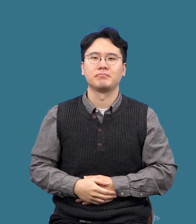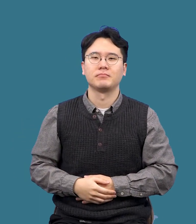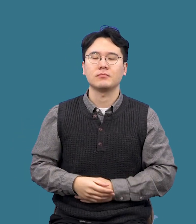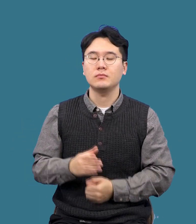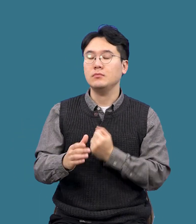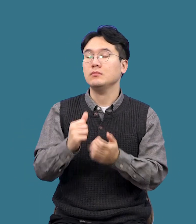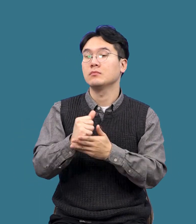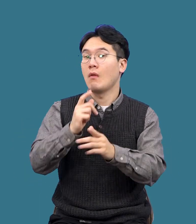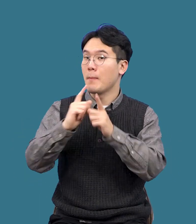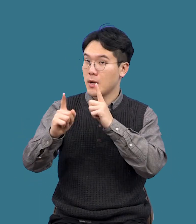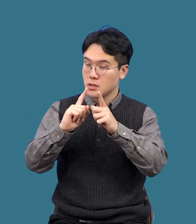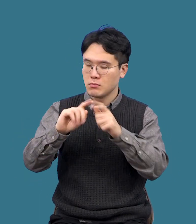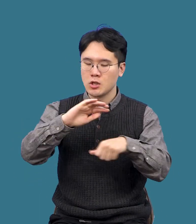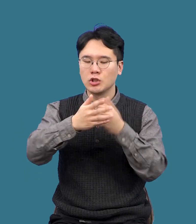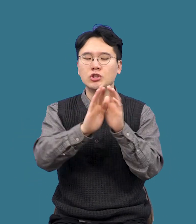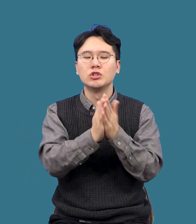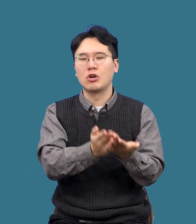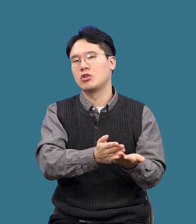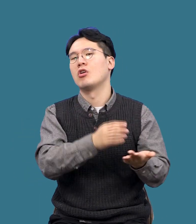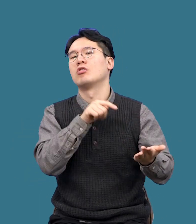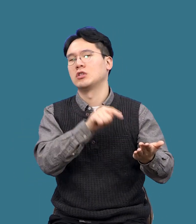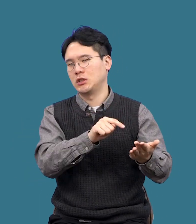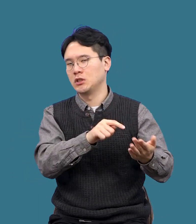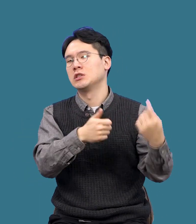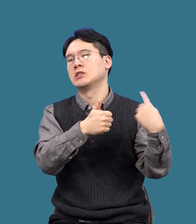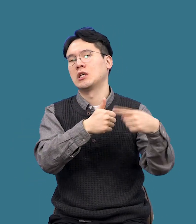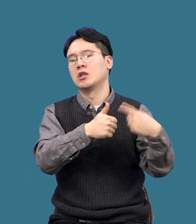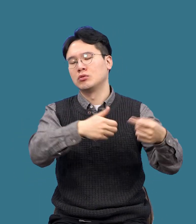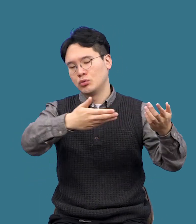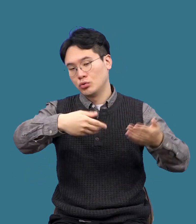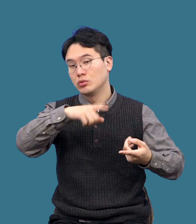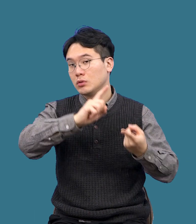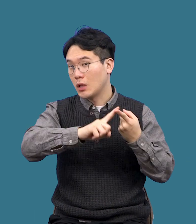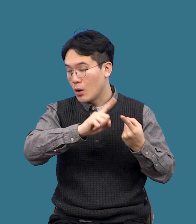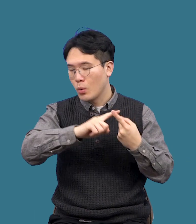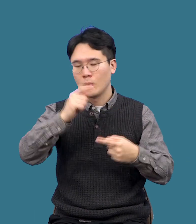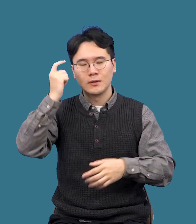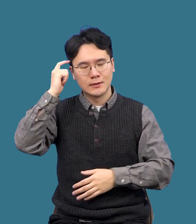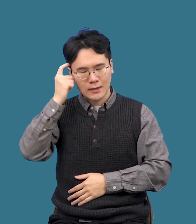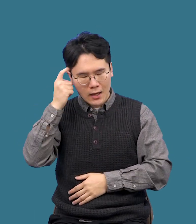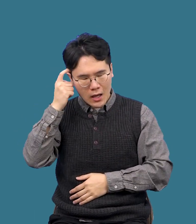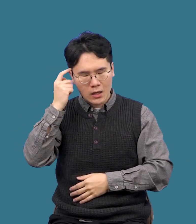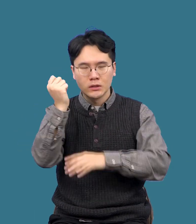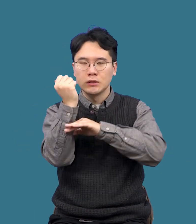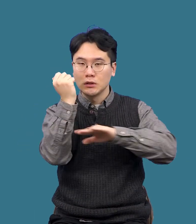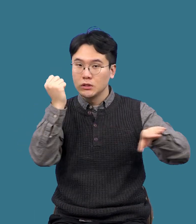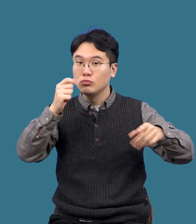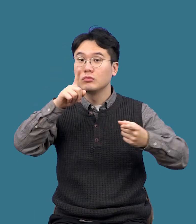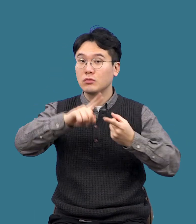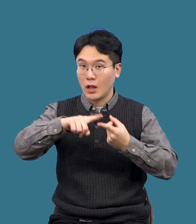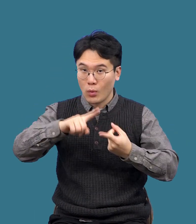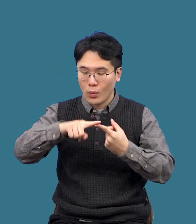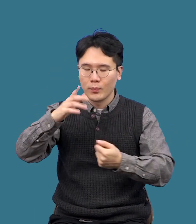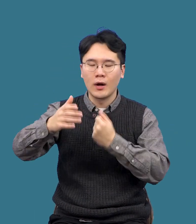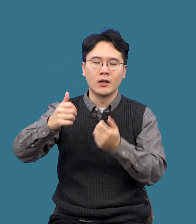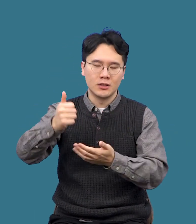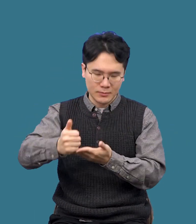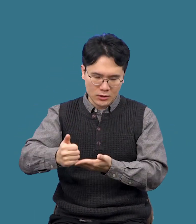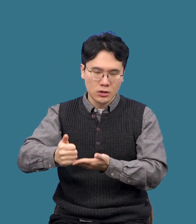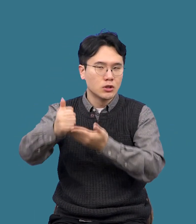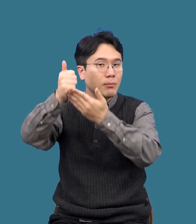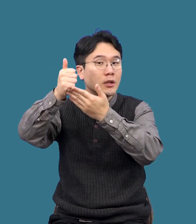말씀인 성경이 가르치는 그대로 그 기준대로 내가 생각하고 그 기준대로 우리가 하나님을 섬기고